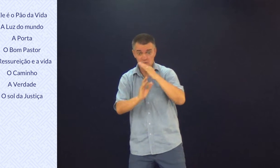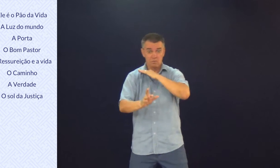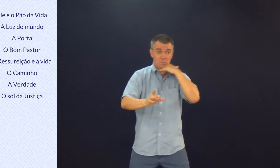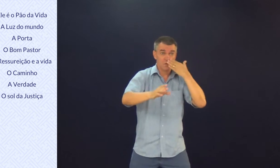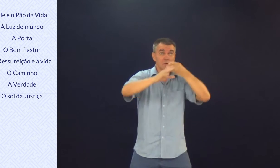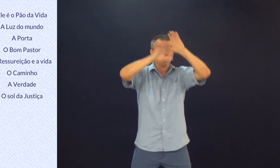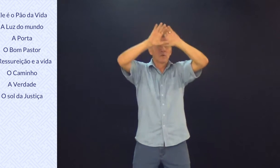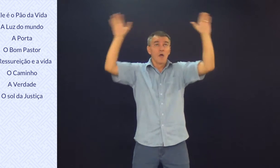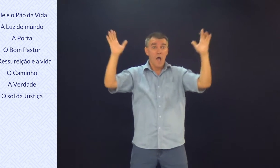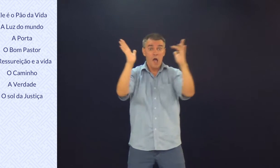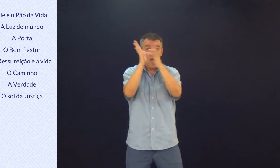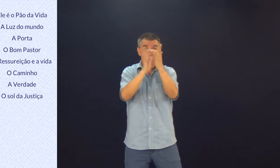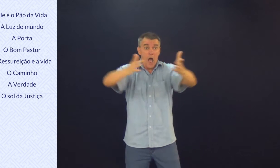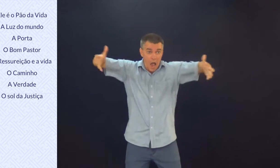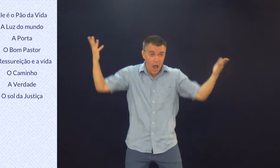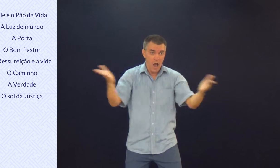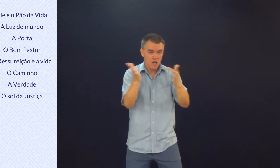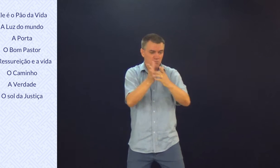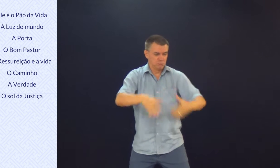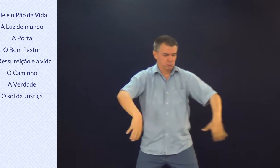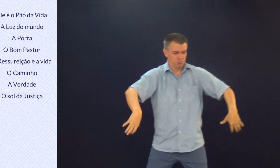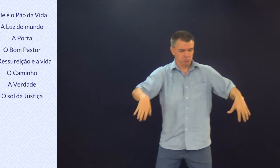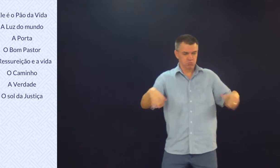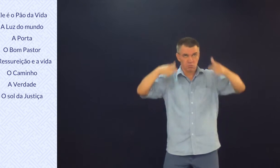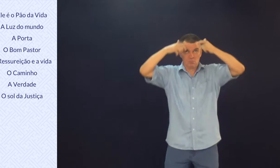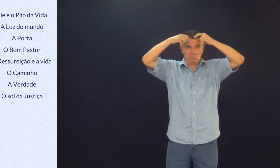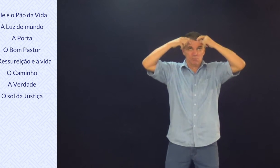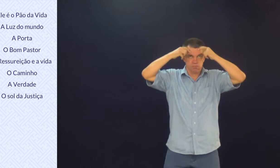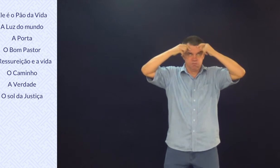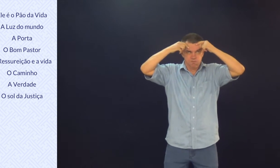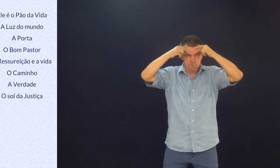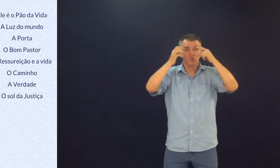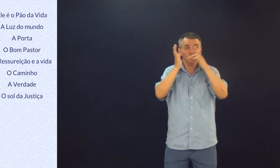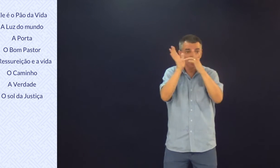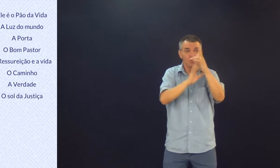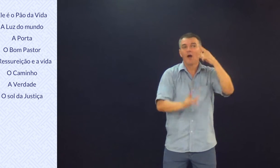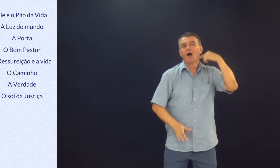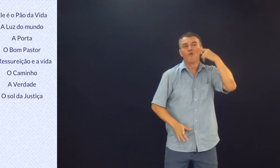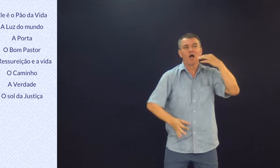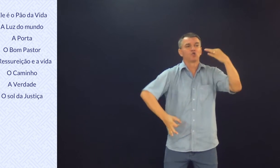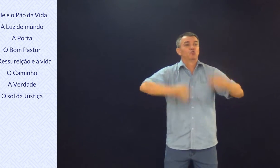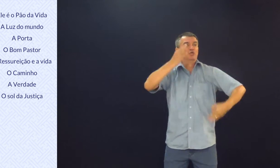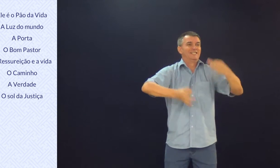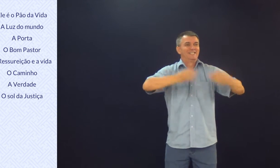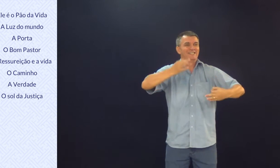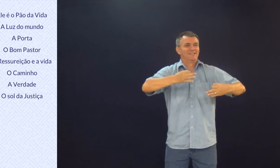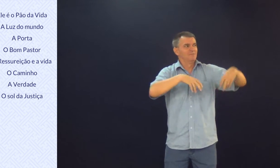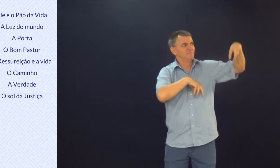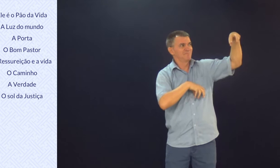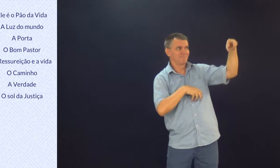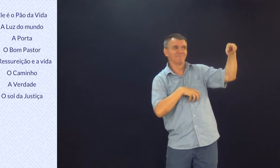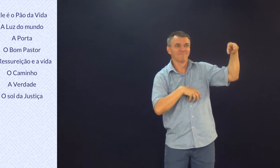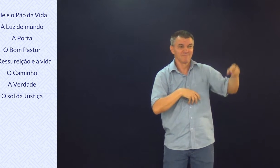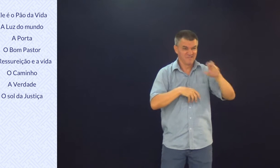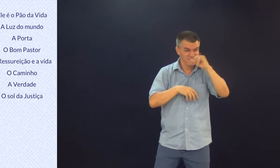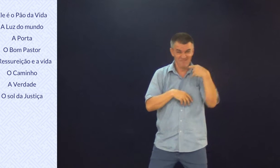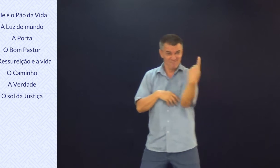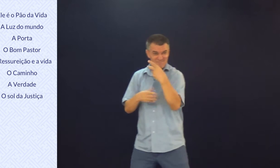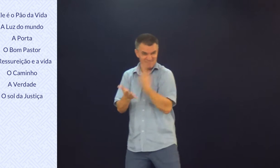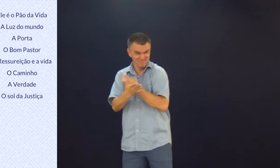isso se jesus agora neste momento está no céu certo e aquele